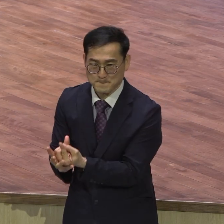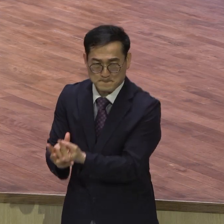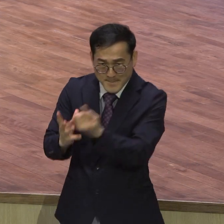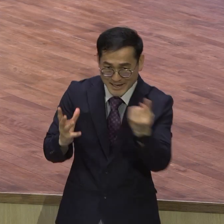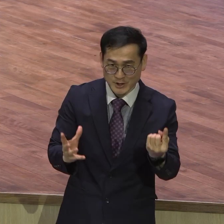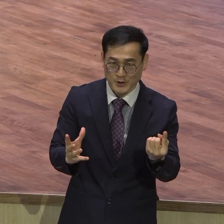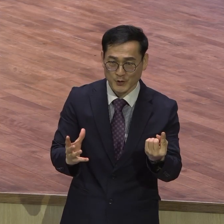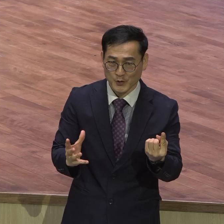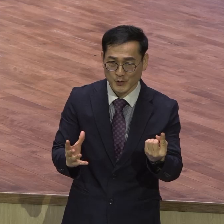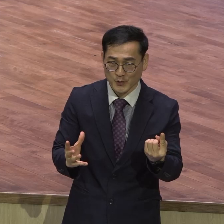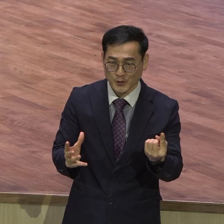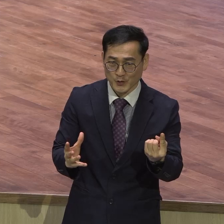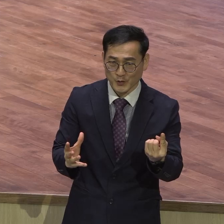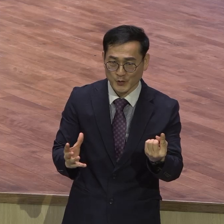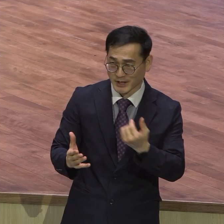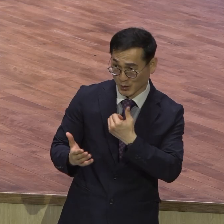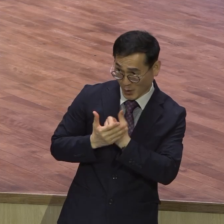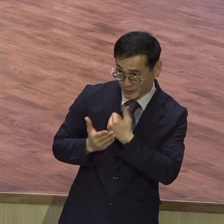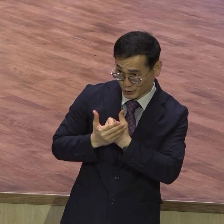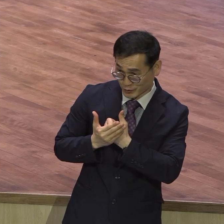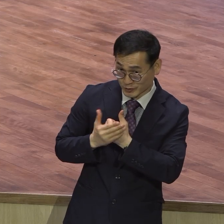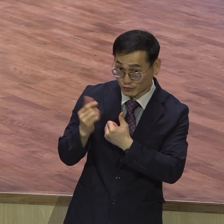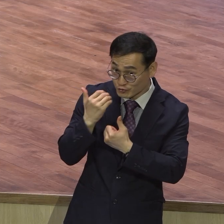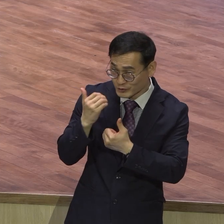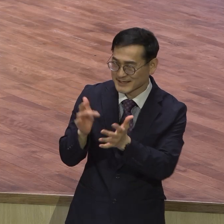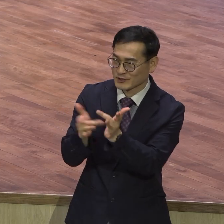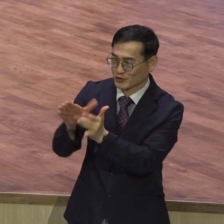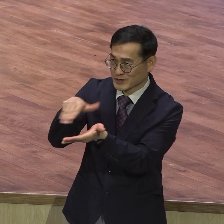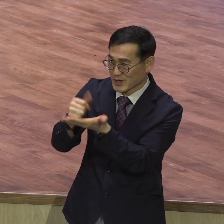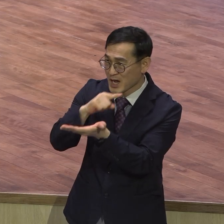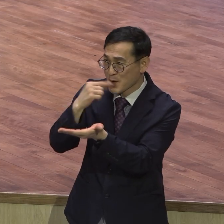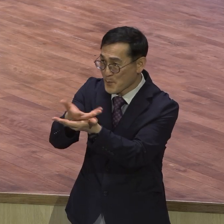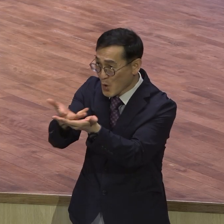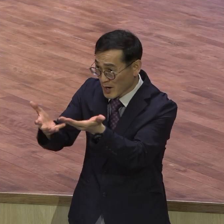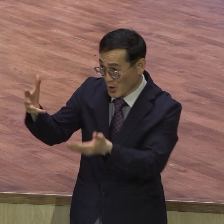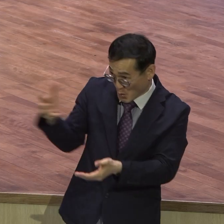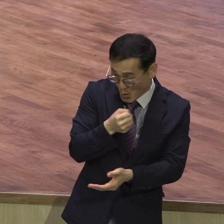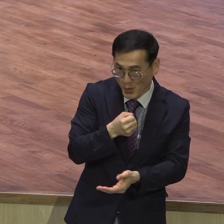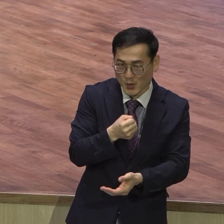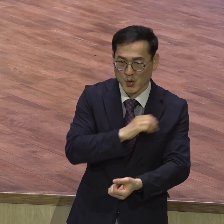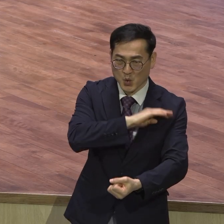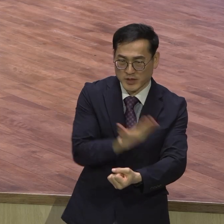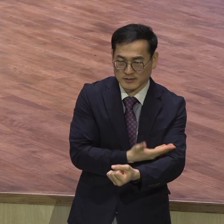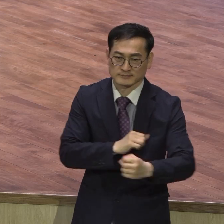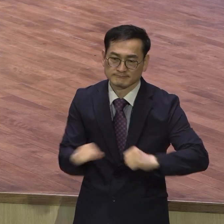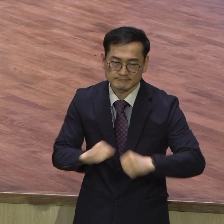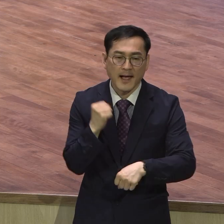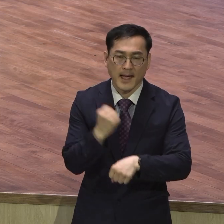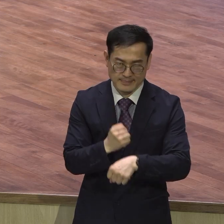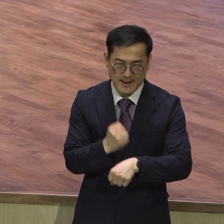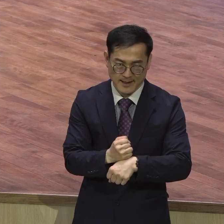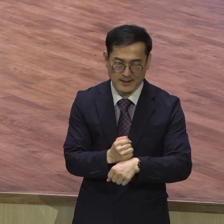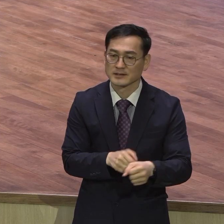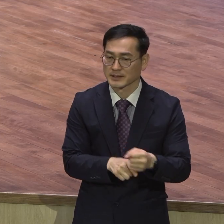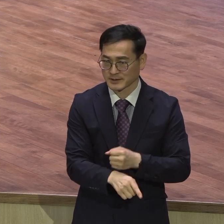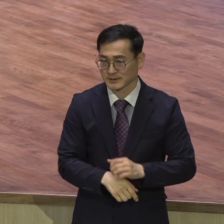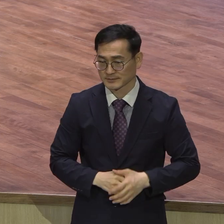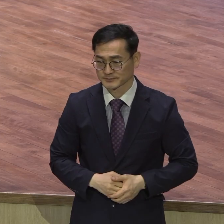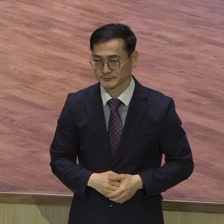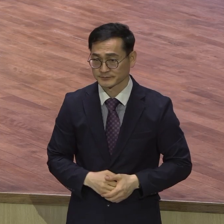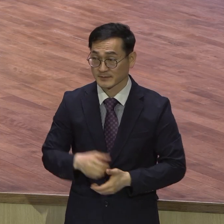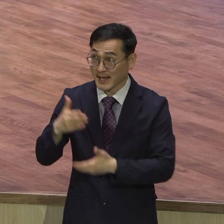예수 그리스도의 보일의 권능을 힘입어 사역해 나간다. 하나님의